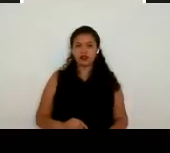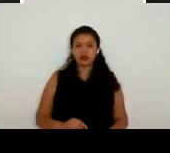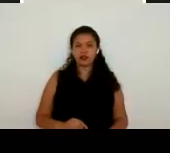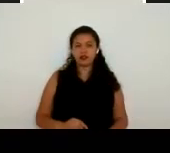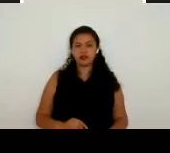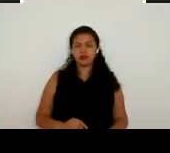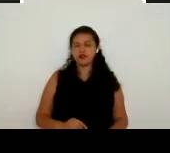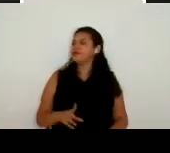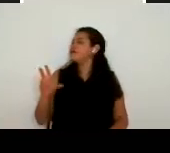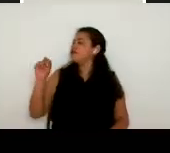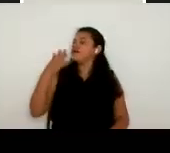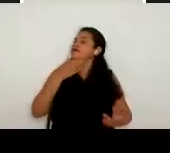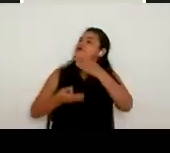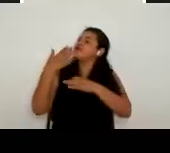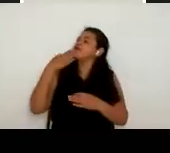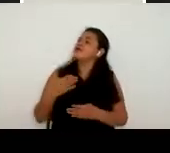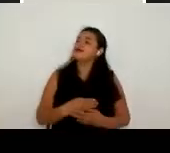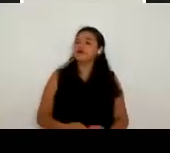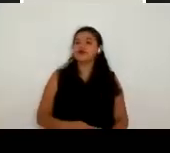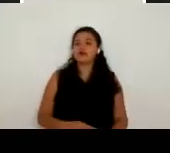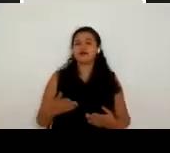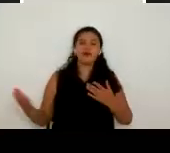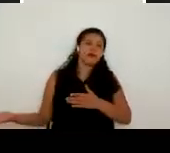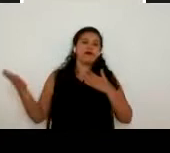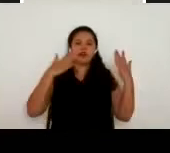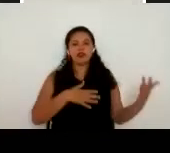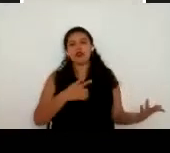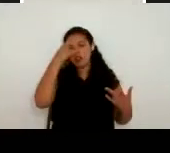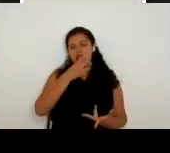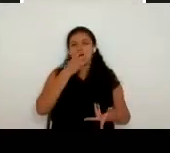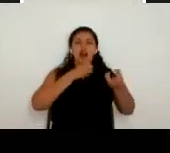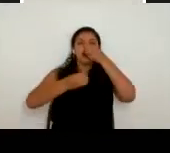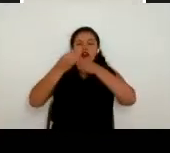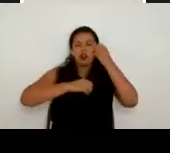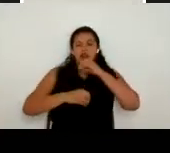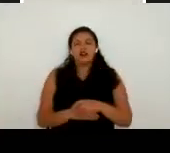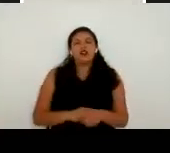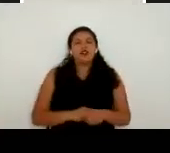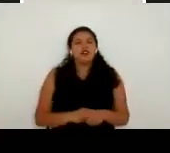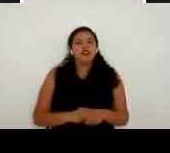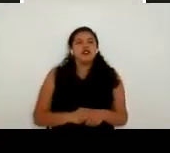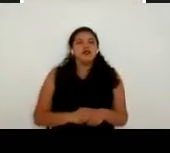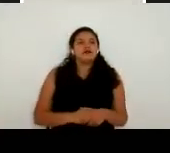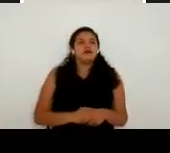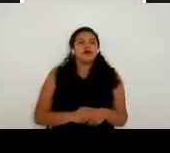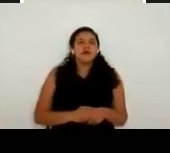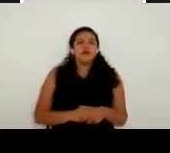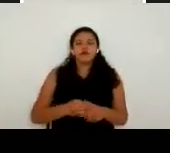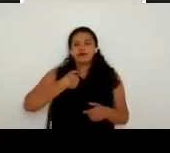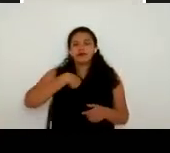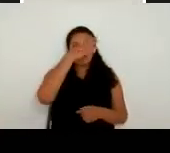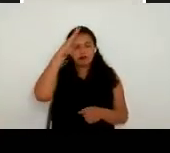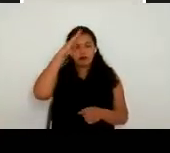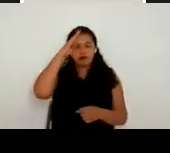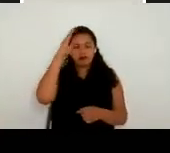no todavía vamos con la alimentación nosotros pensamos que la alimentación es un